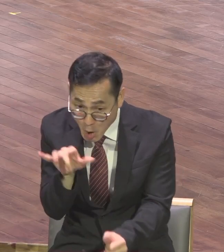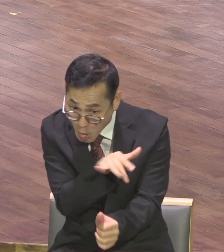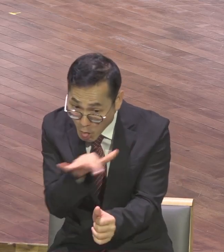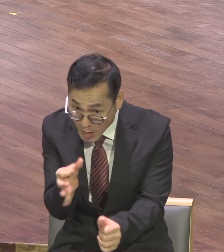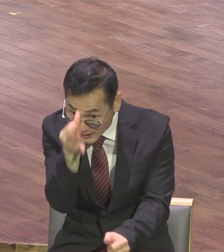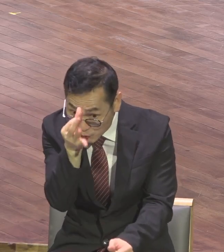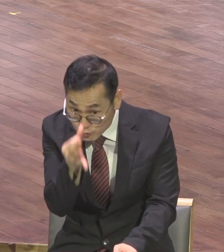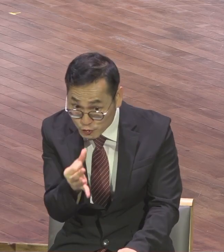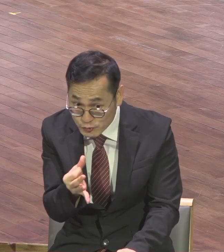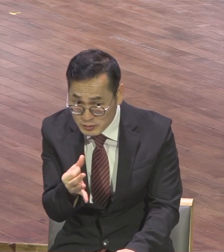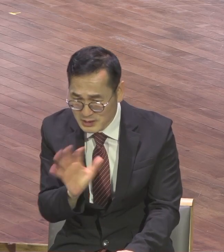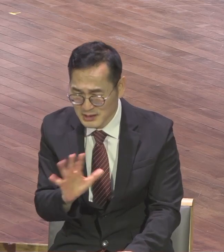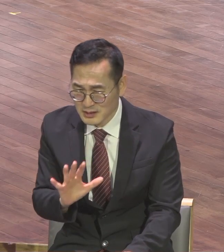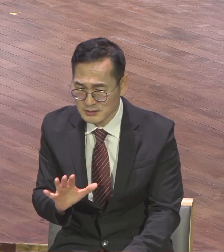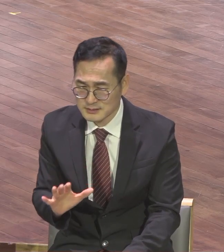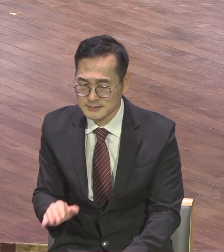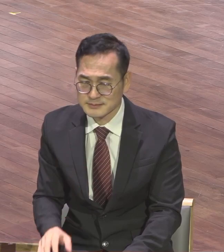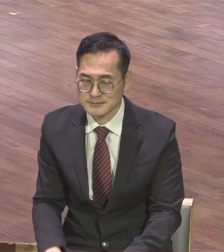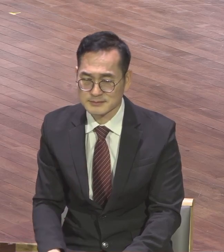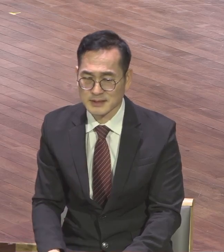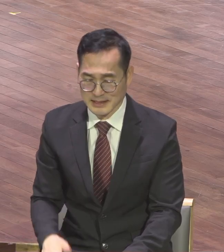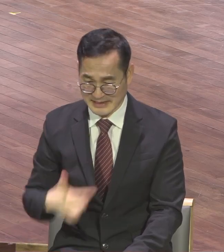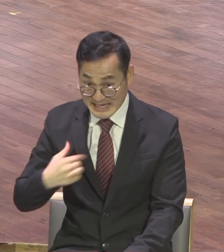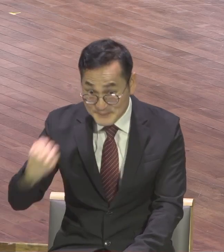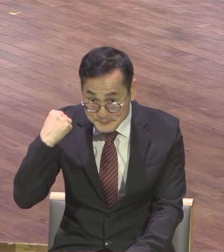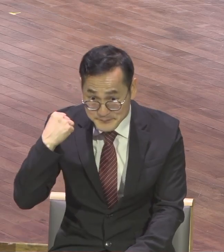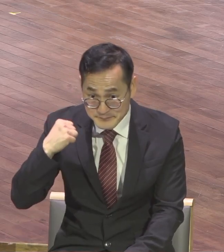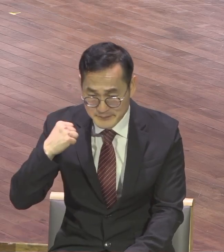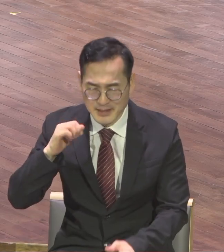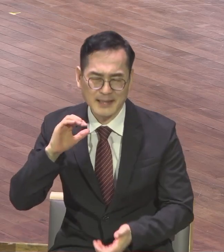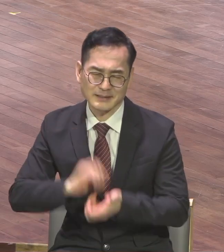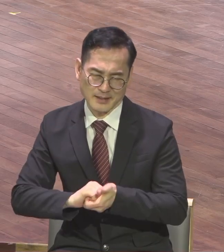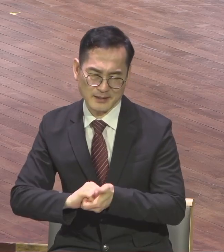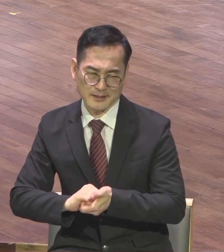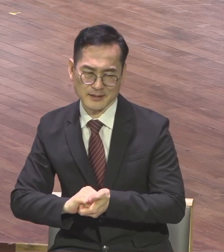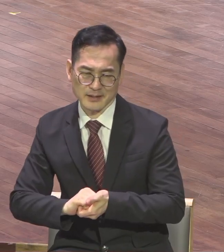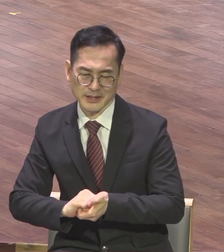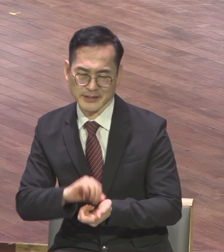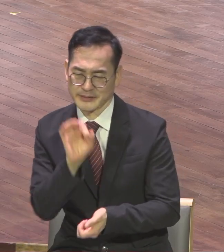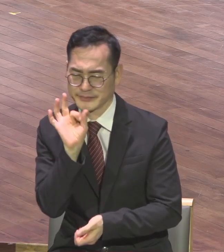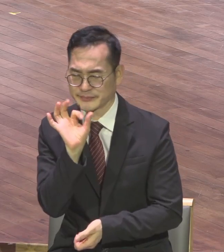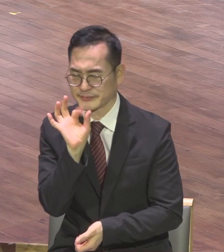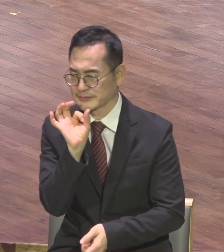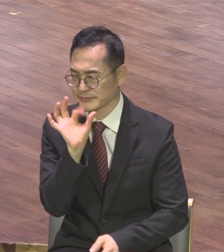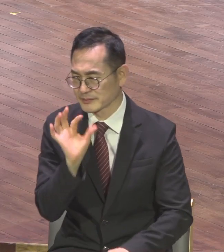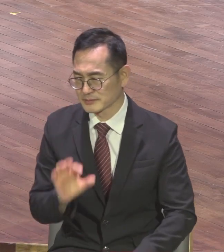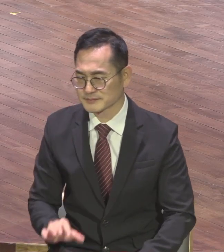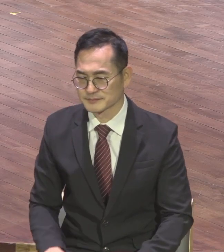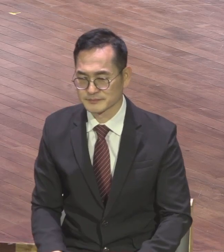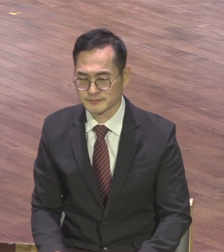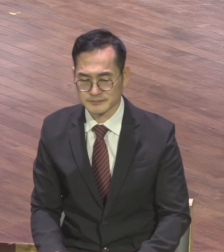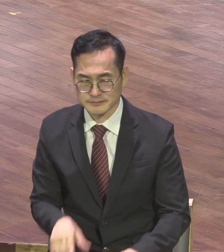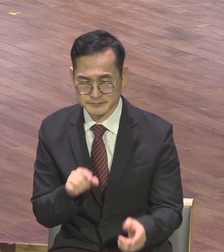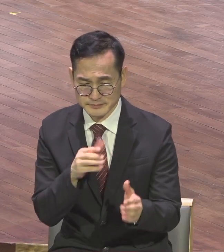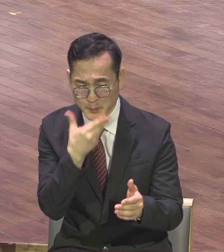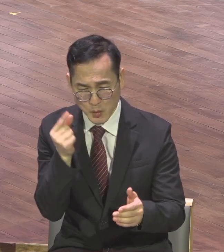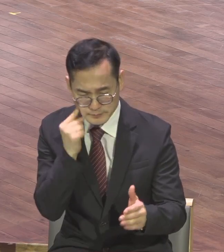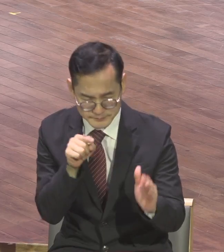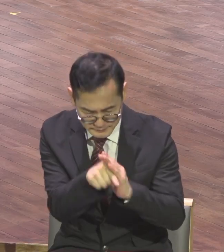성교라는 어마어마한 이 현장을 우리의 실력으로 우리 능력으로 합니까? 현장의